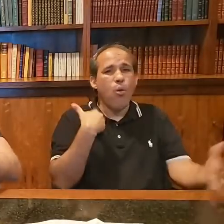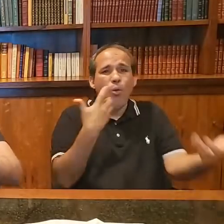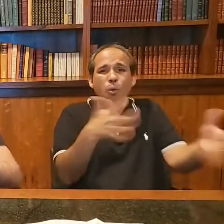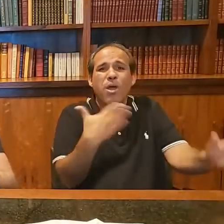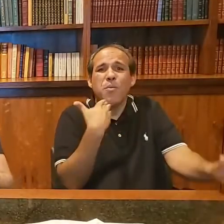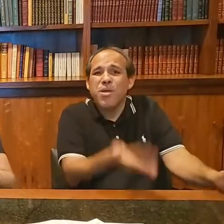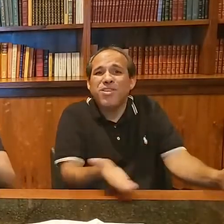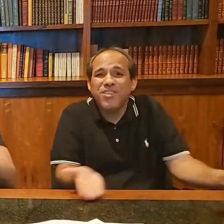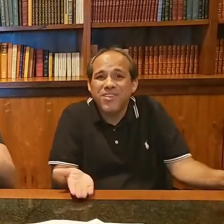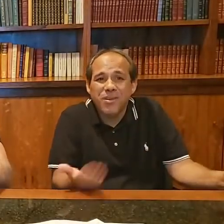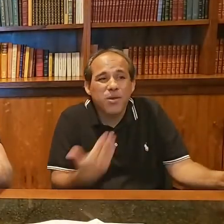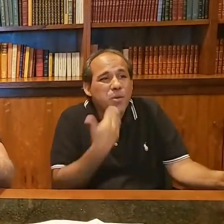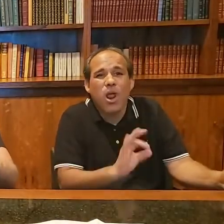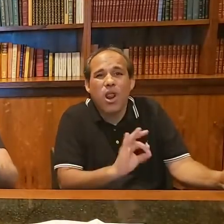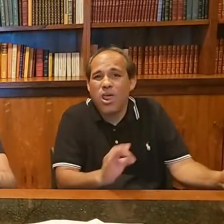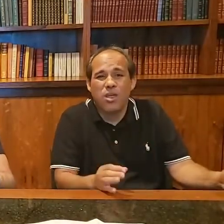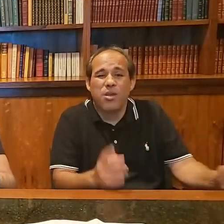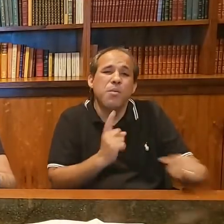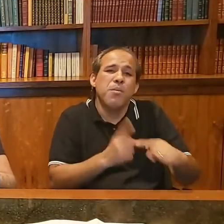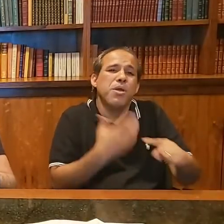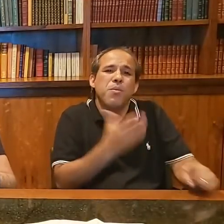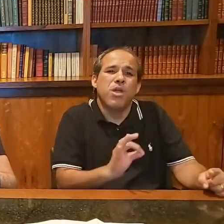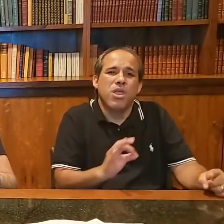requeri. Por que não requeri?